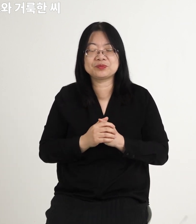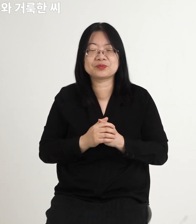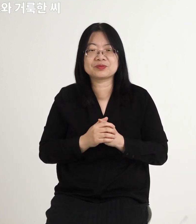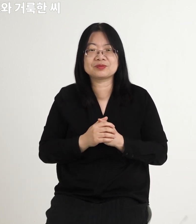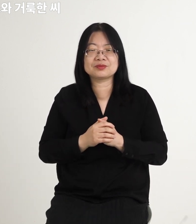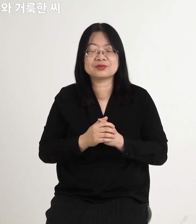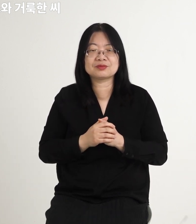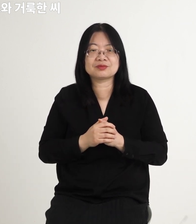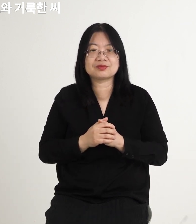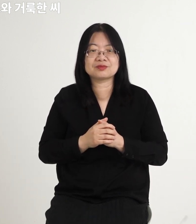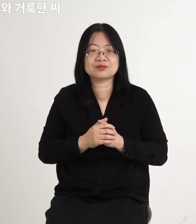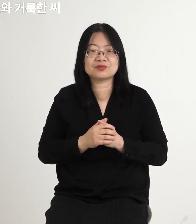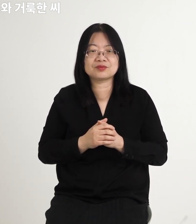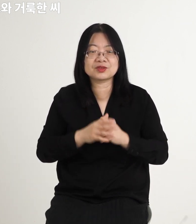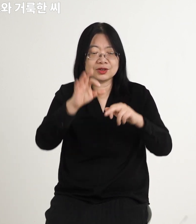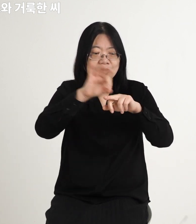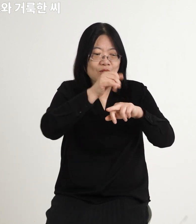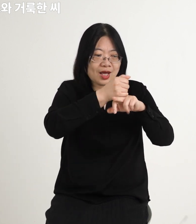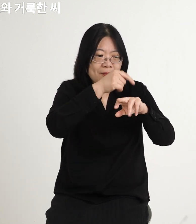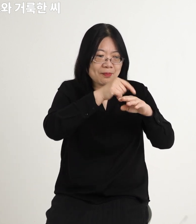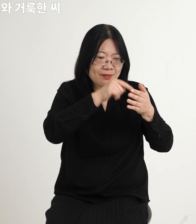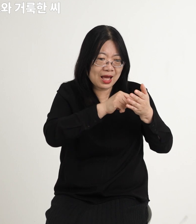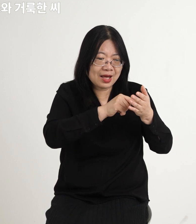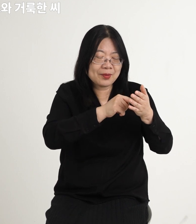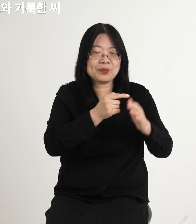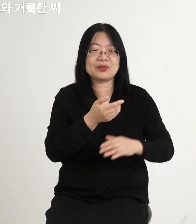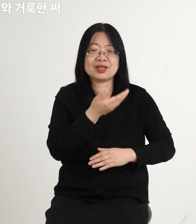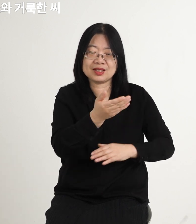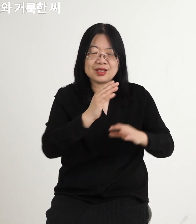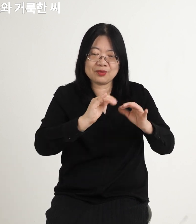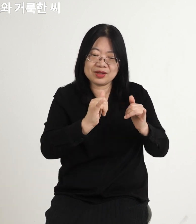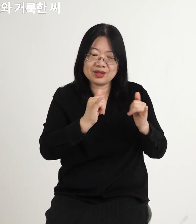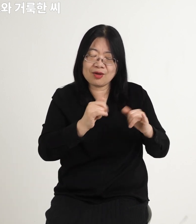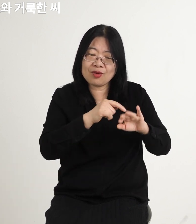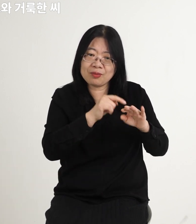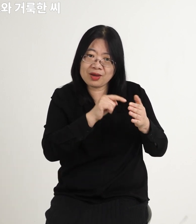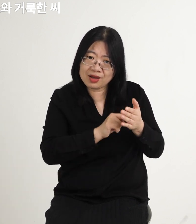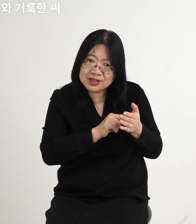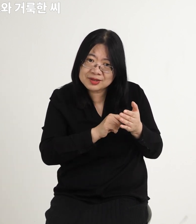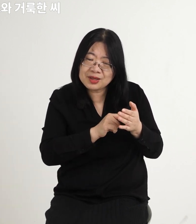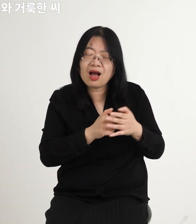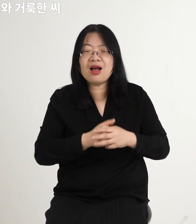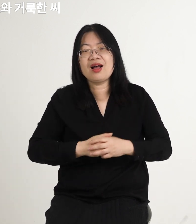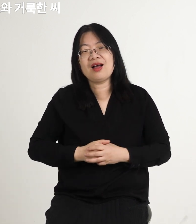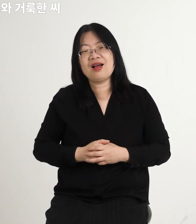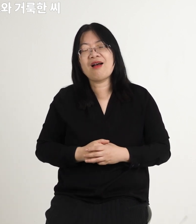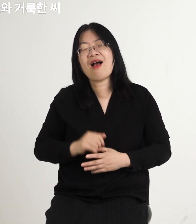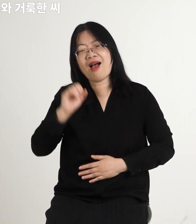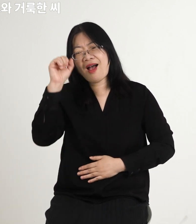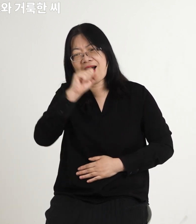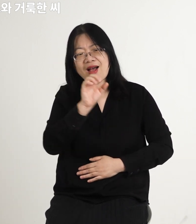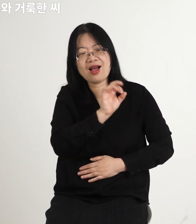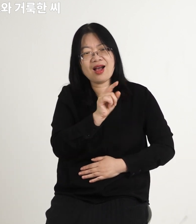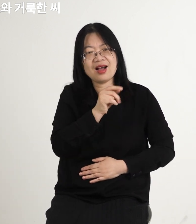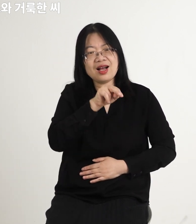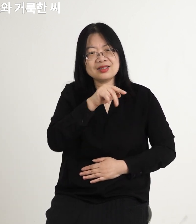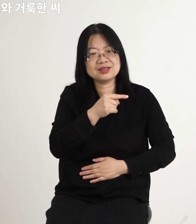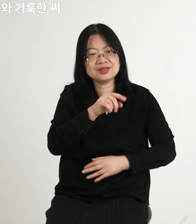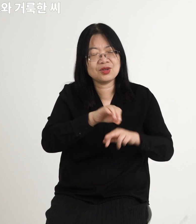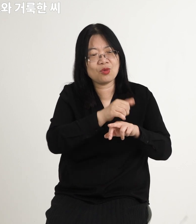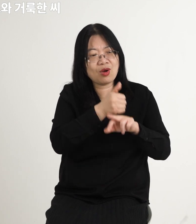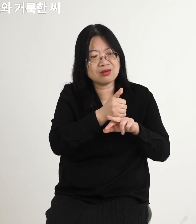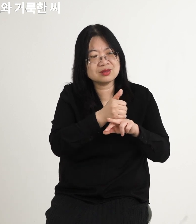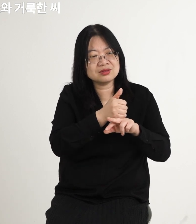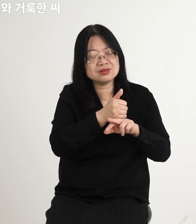그의 왕의 마음과 그의 백성의 마음이, 자, 그러니까 이게 아하스는 왕으로서 굉장히